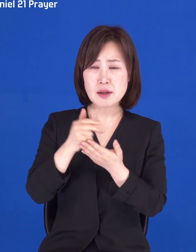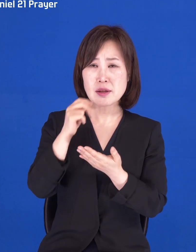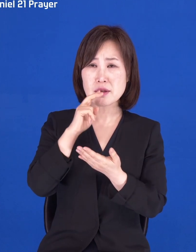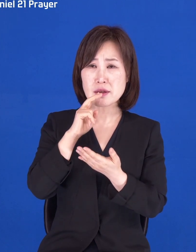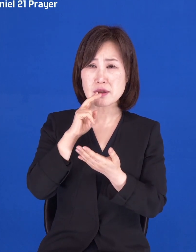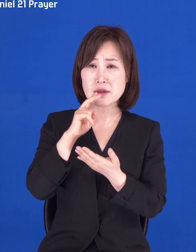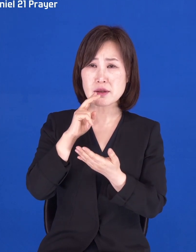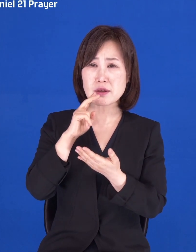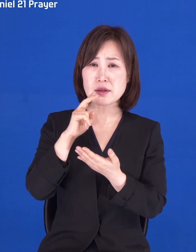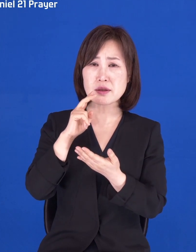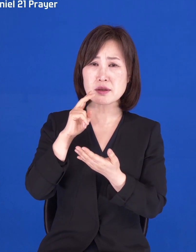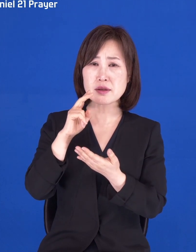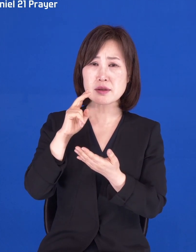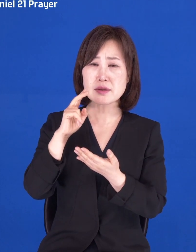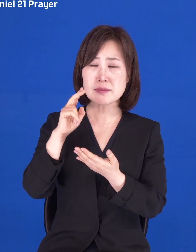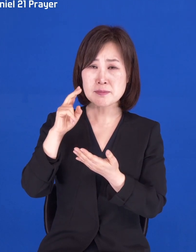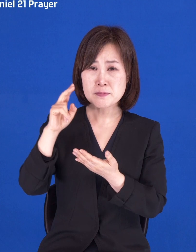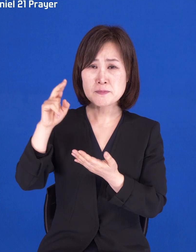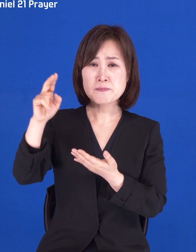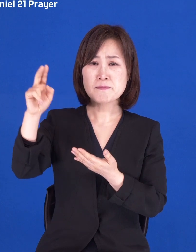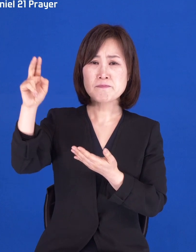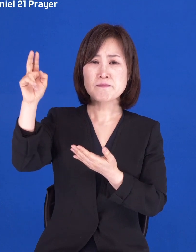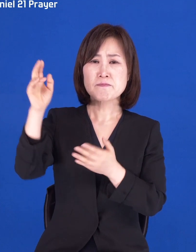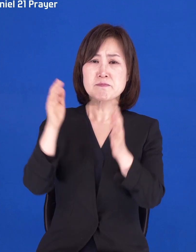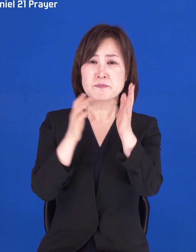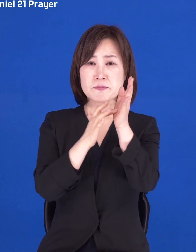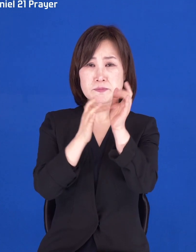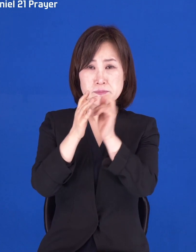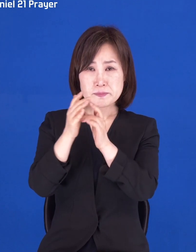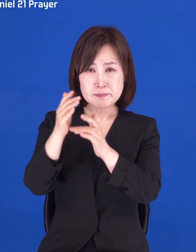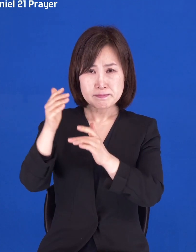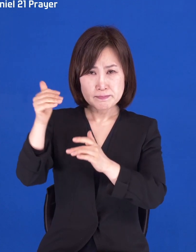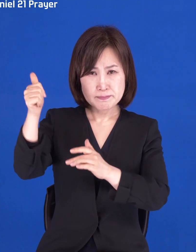내 주여.